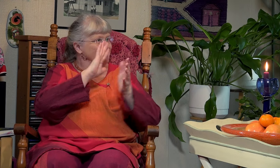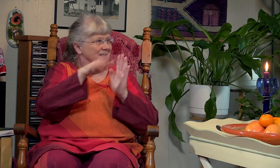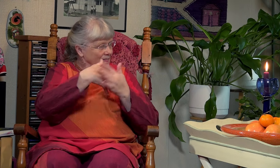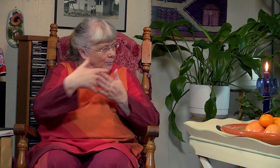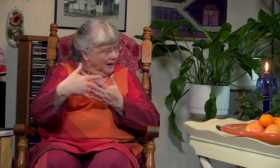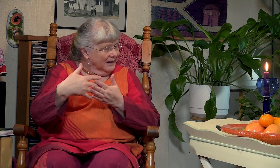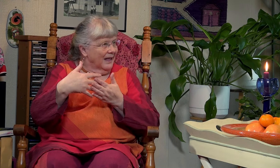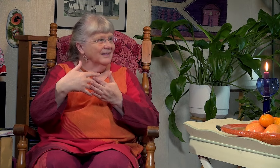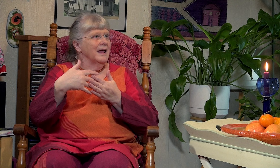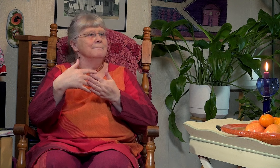englannin viittomakieltä.